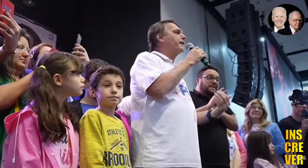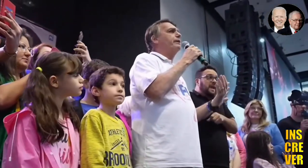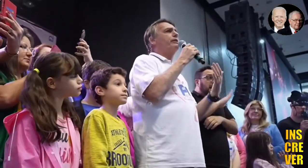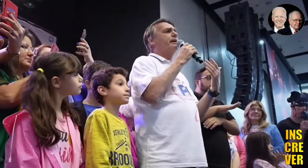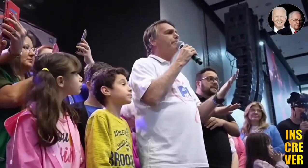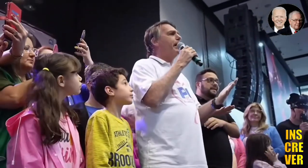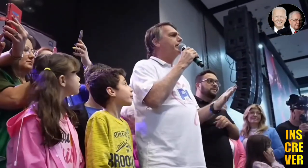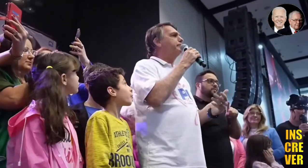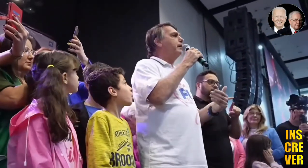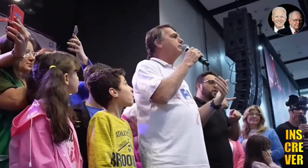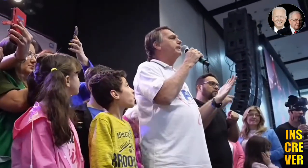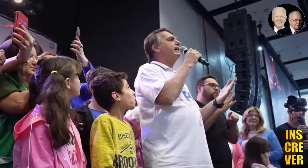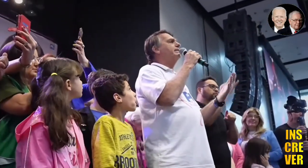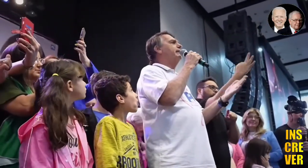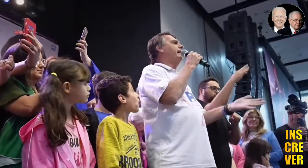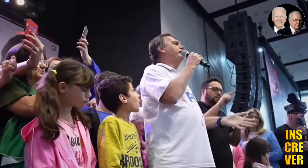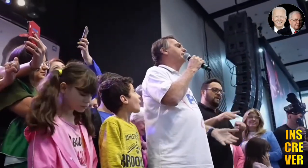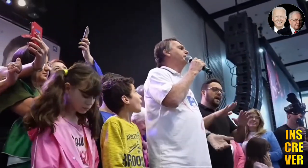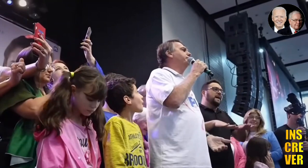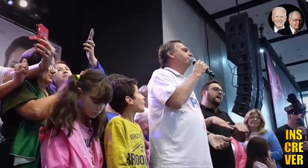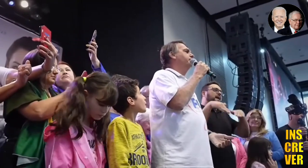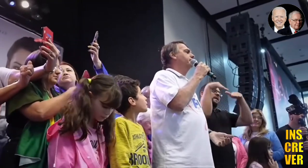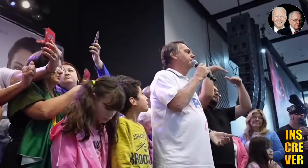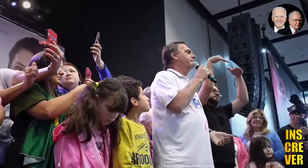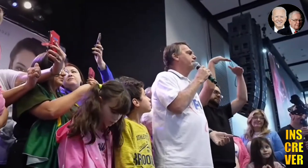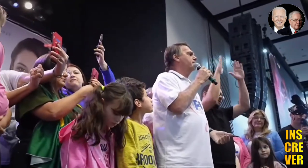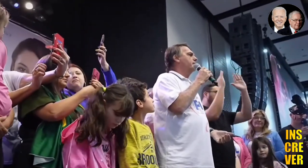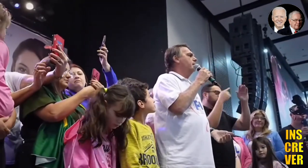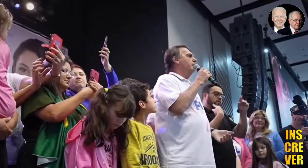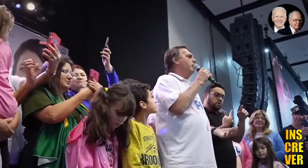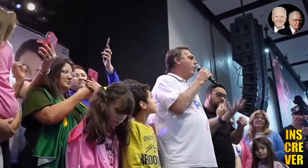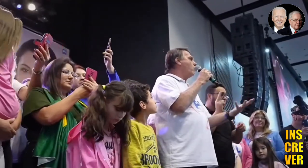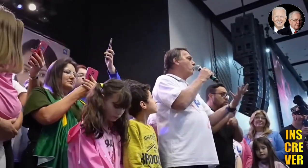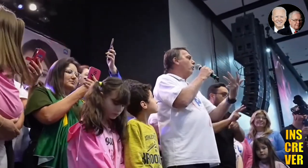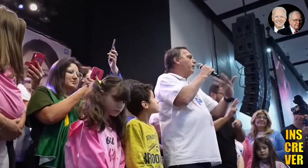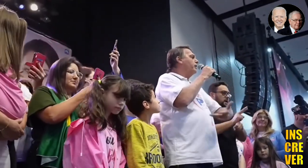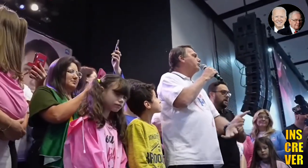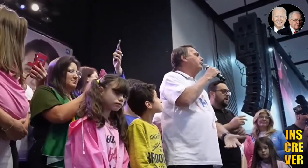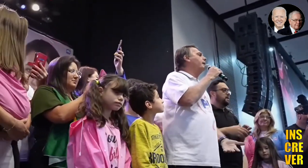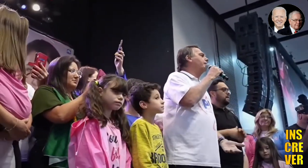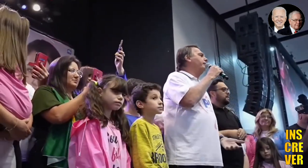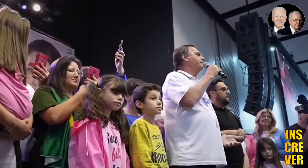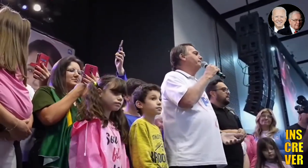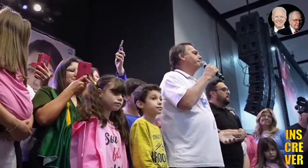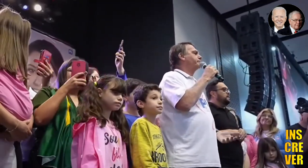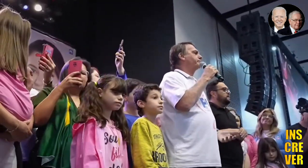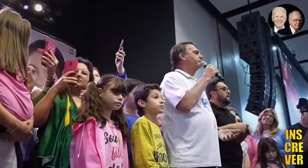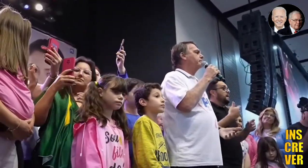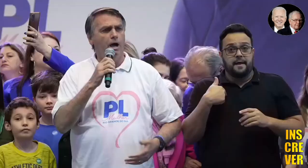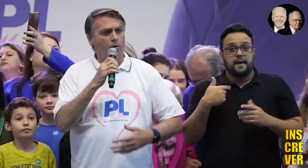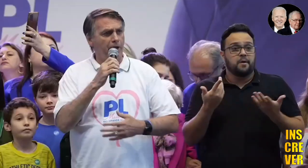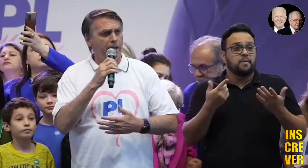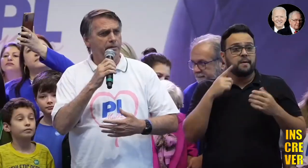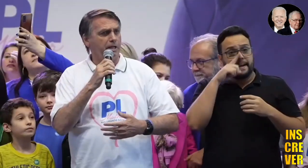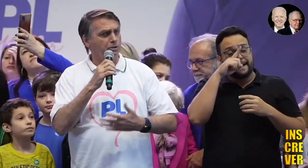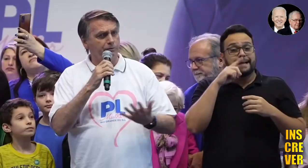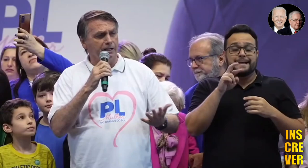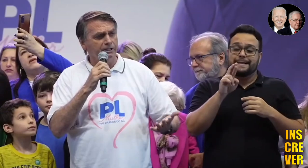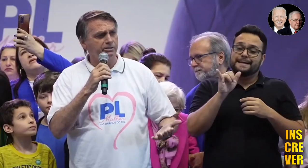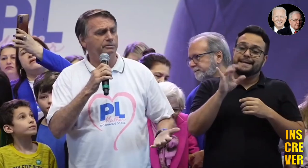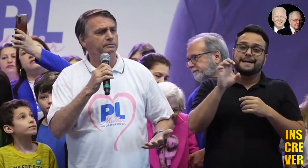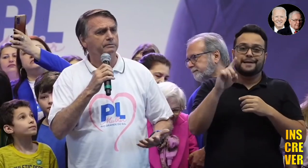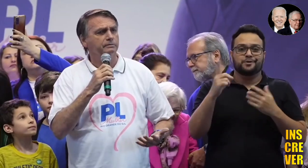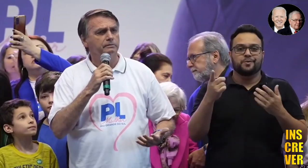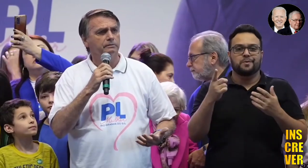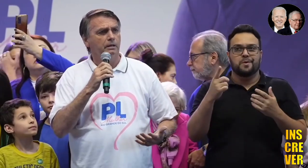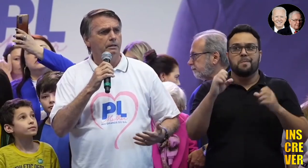Vamos fazer nossa parte, vamos ser resilientes. Eu corro risco no Brasil. Alguém tem dúvida